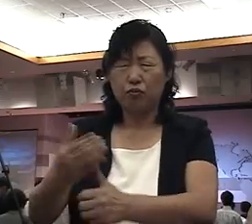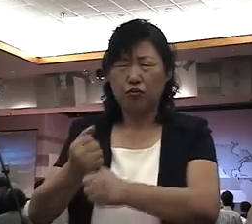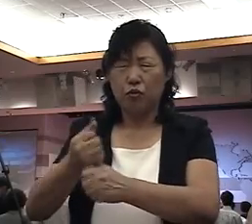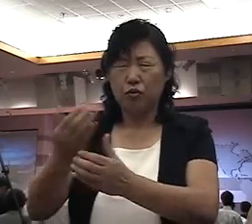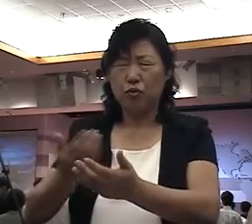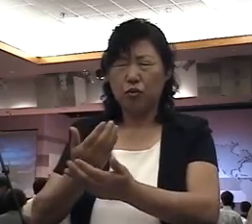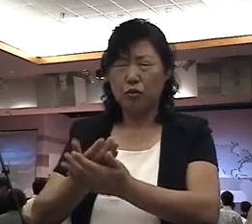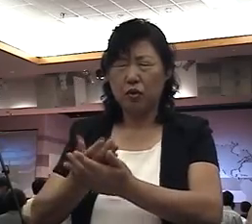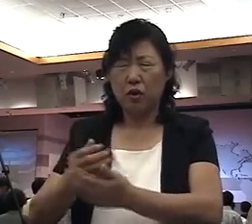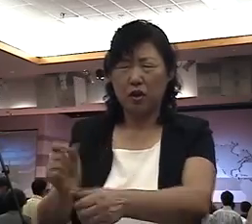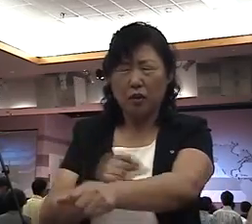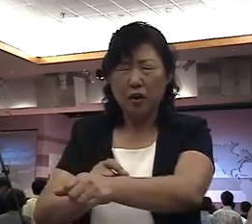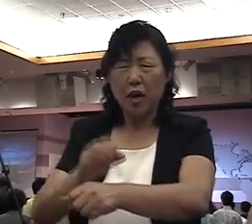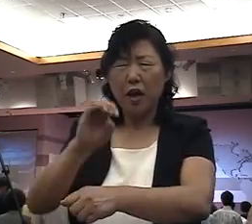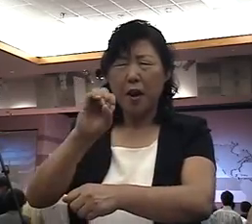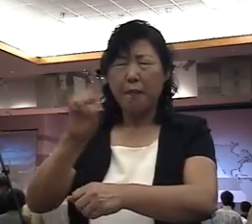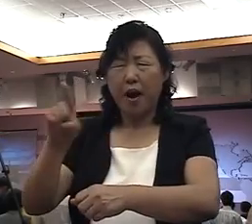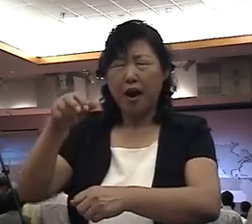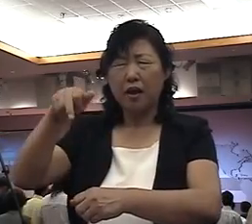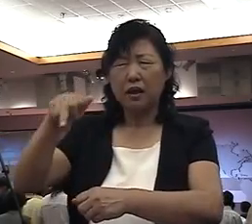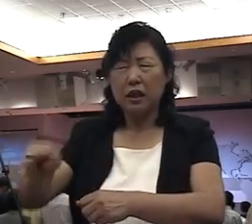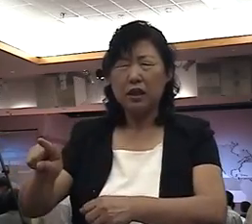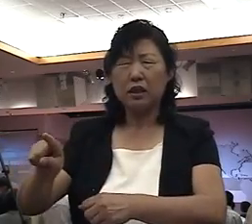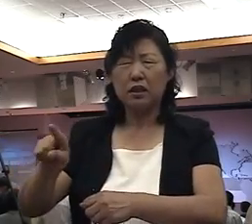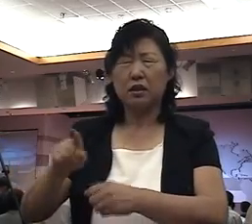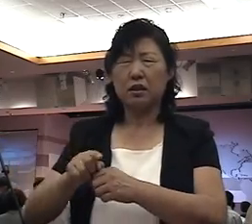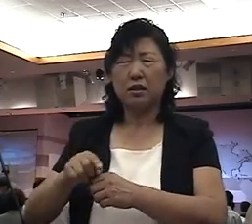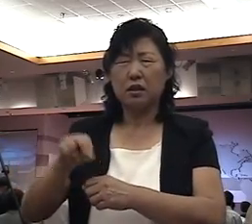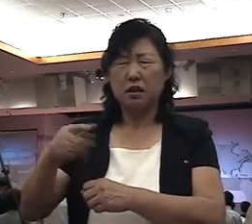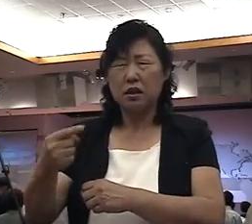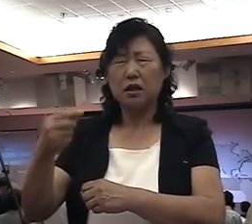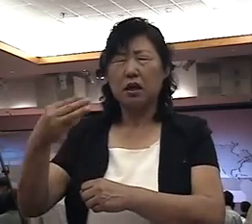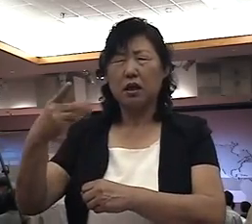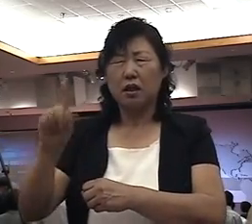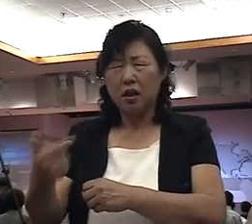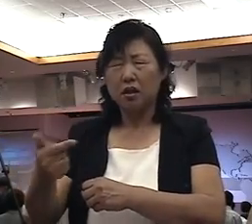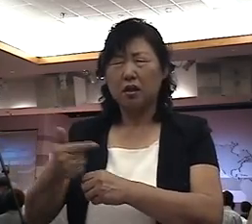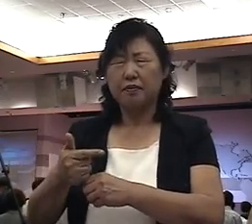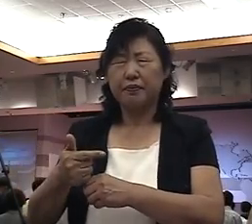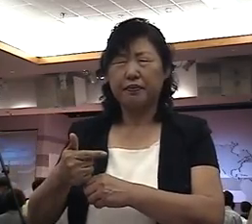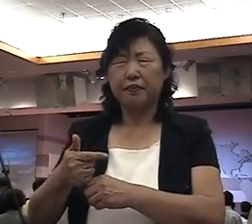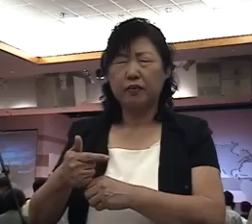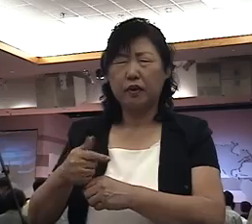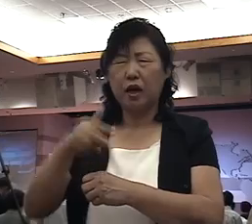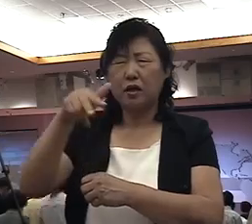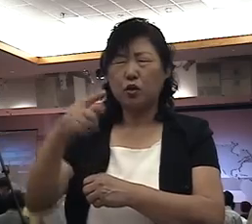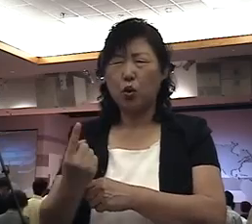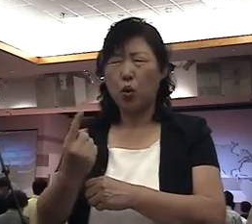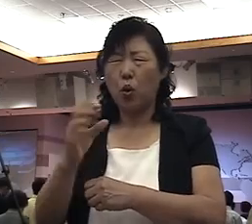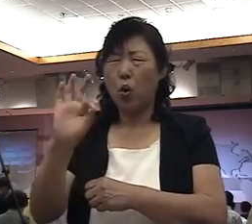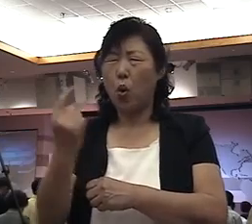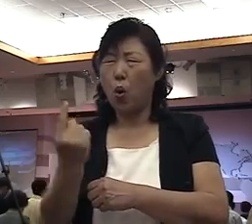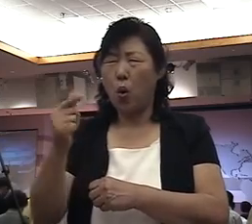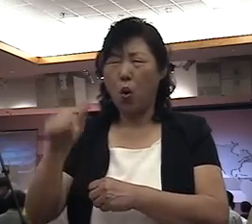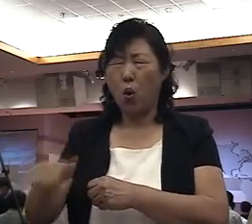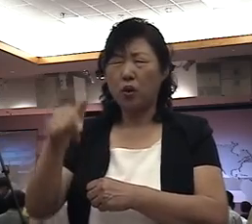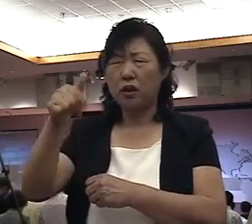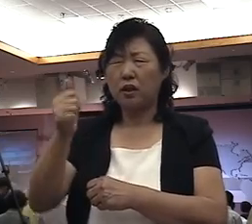특별히 파키스탄에서 의료 사역을 위하여 보냄받은 조재선 옥기 선교사님을 위하여 기도합니다. 이 나라의